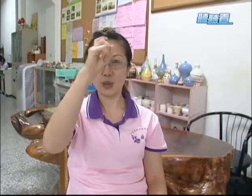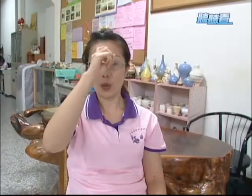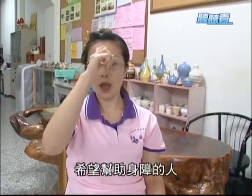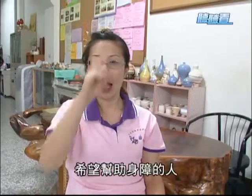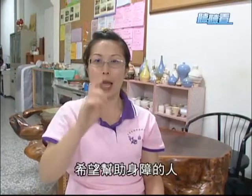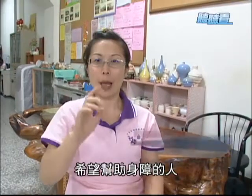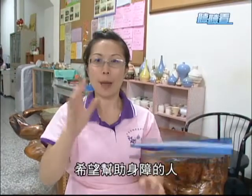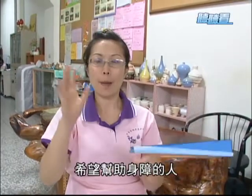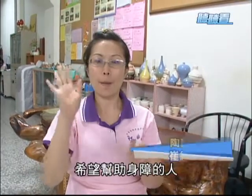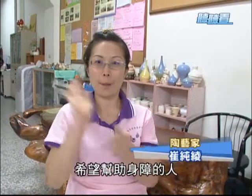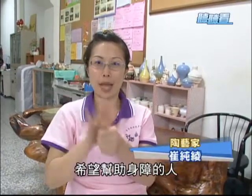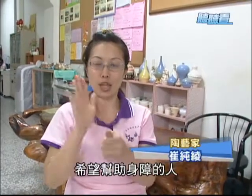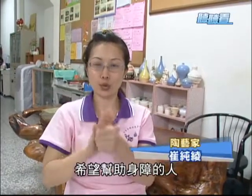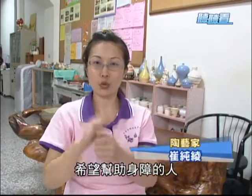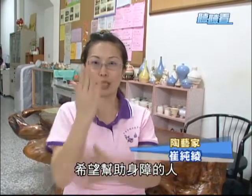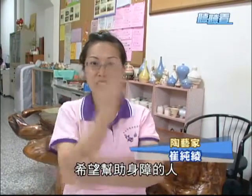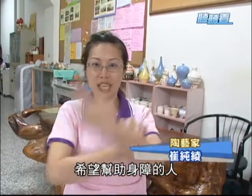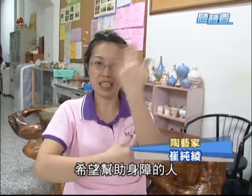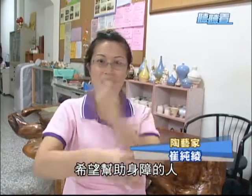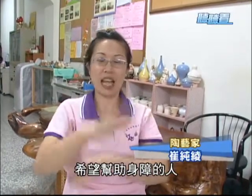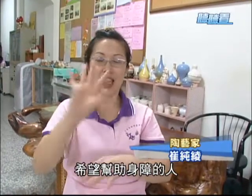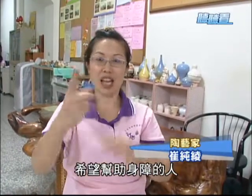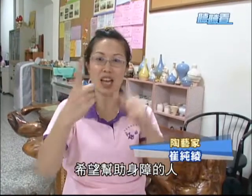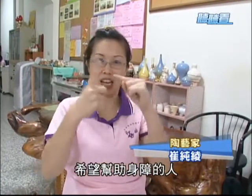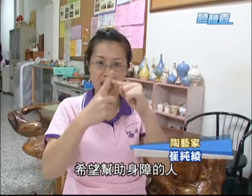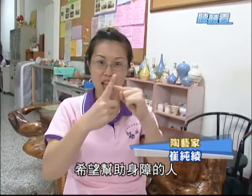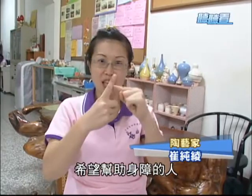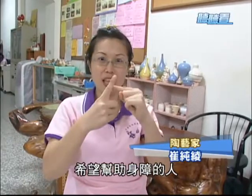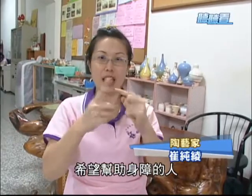希望帮助身障的人，